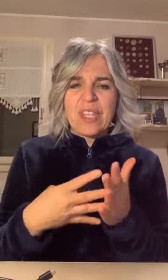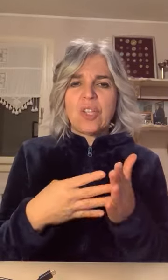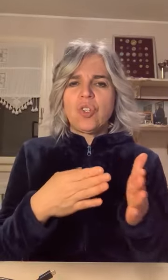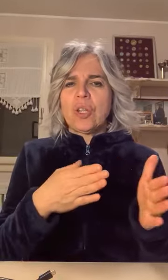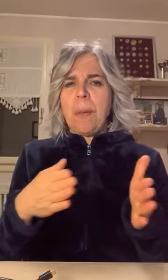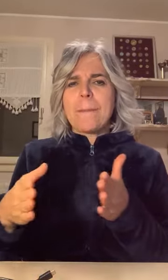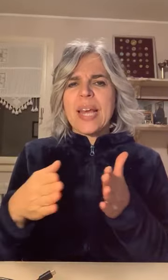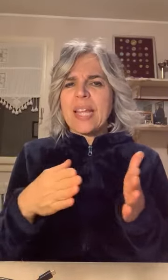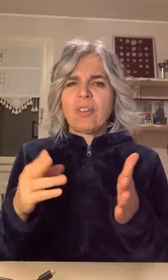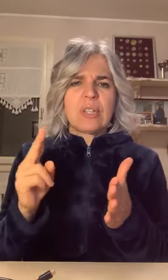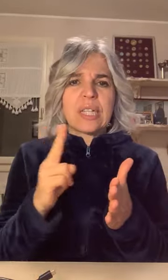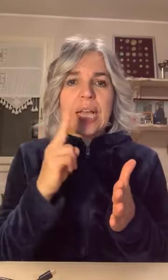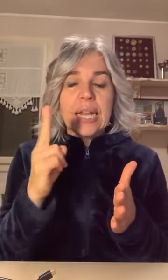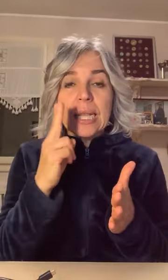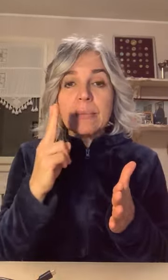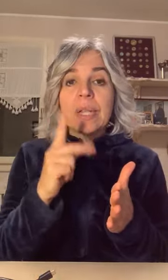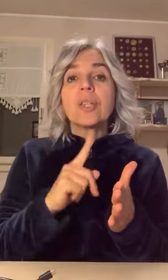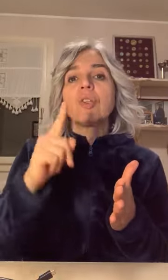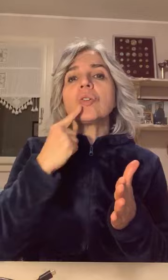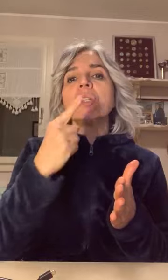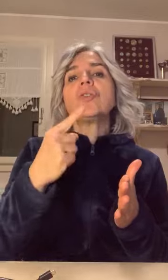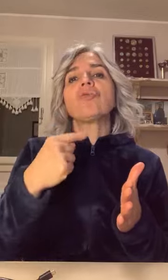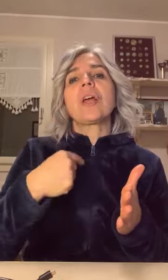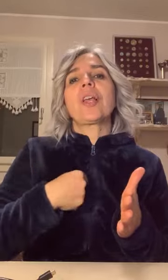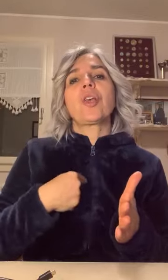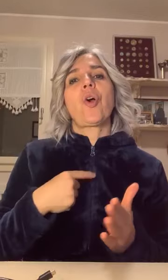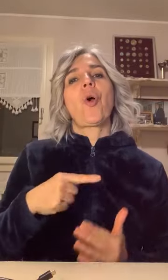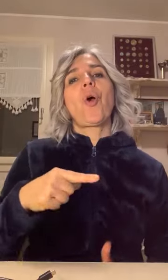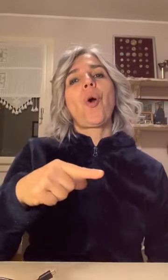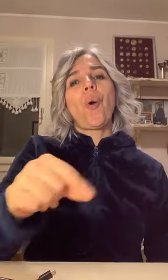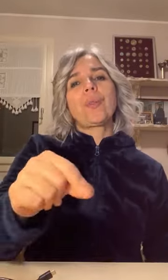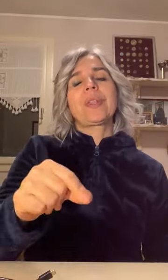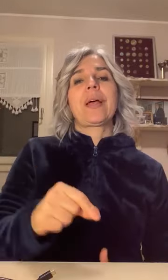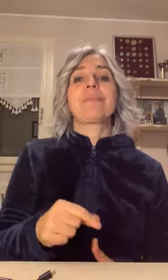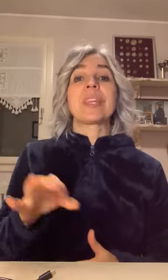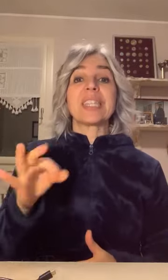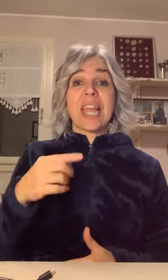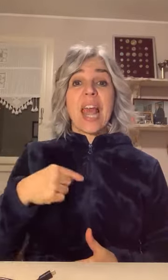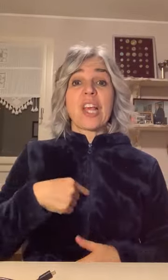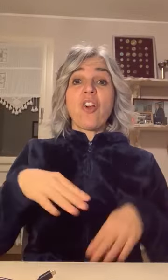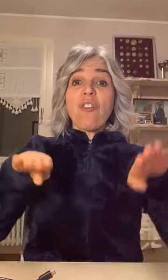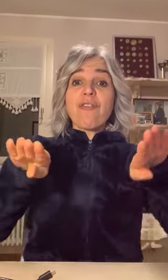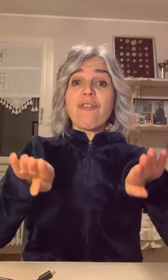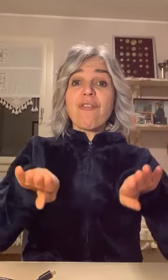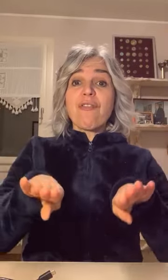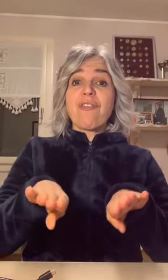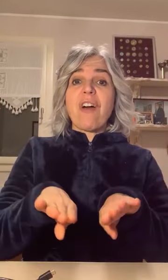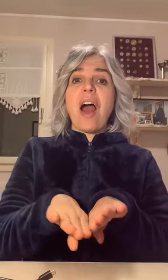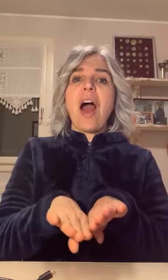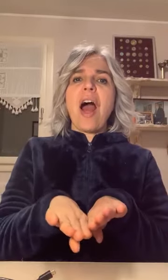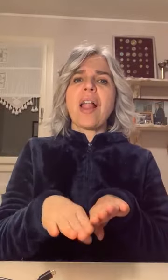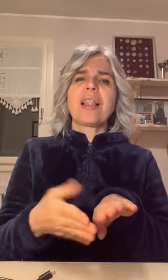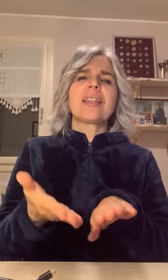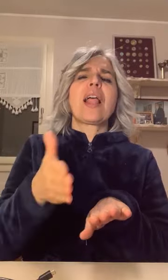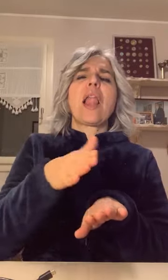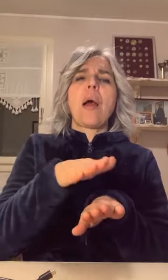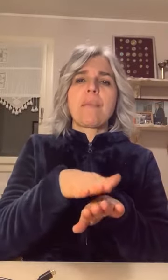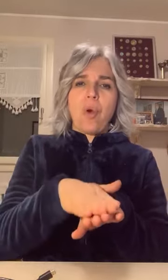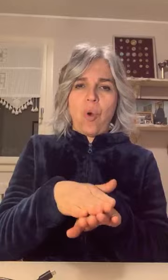meraviglioso: quando io passassi anche la valle dell'ombra della morte, io non temerei male alcuno, perché tu sei con me.